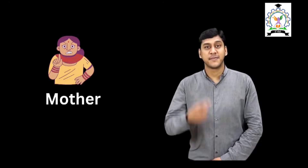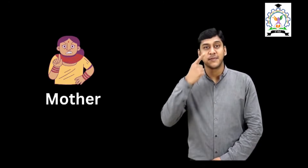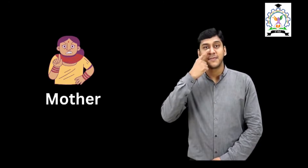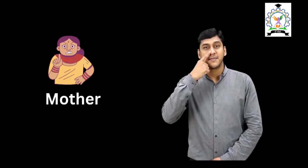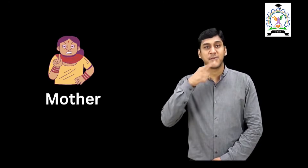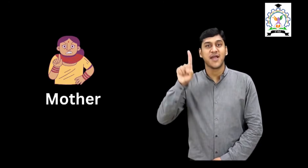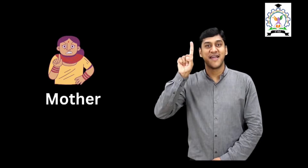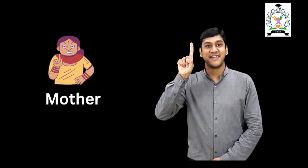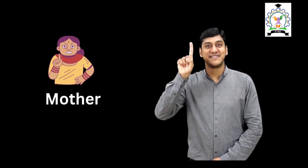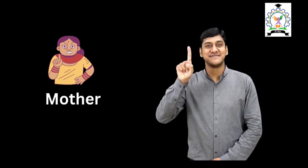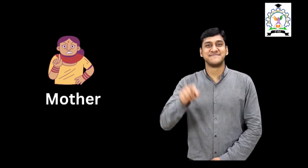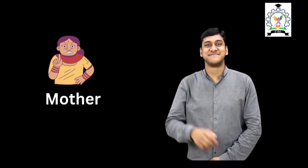माता।